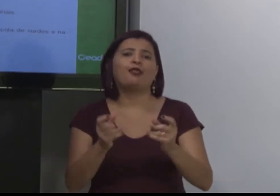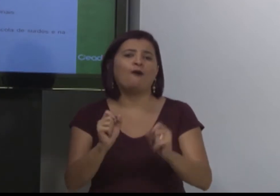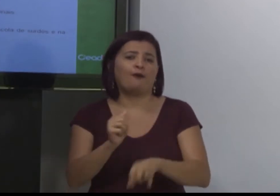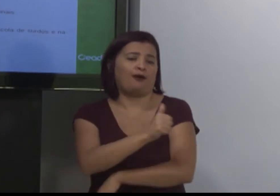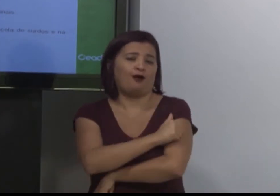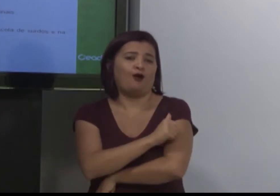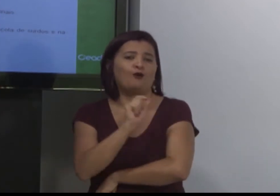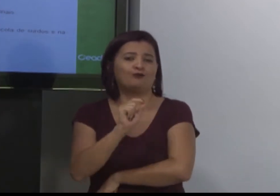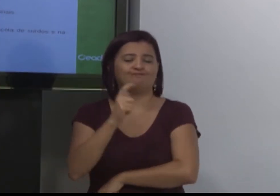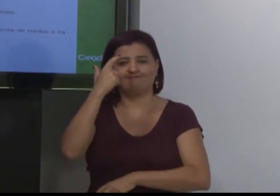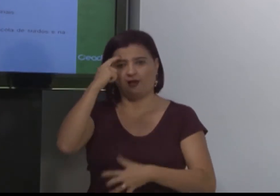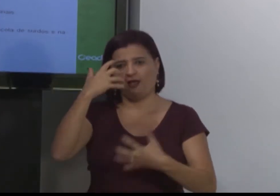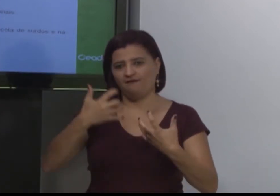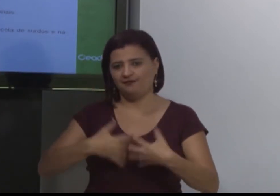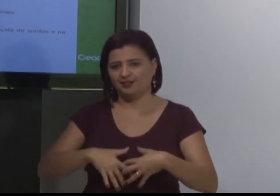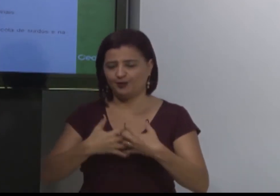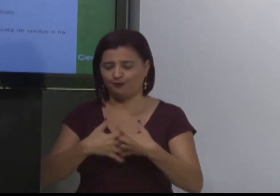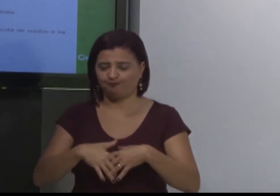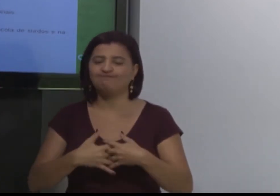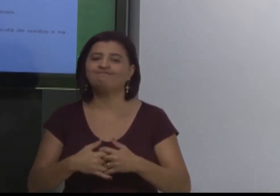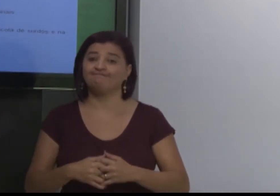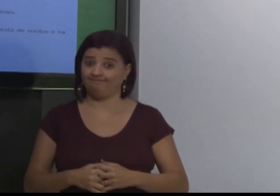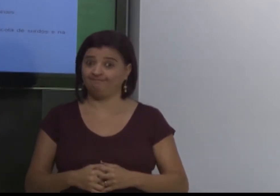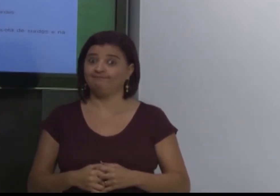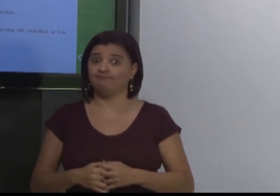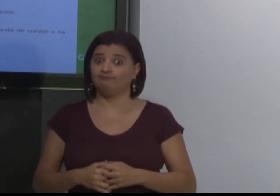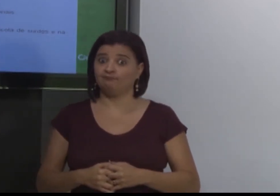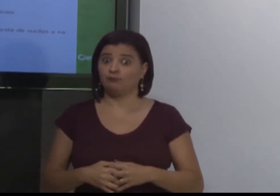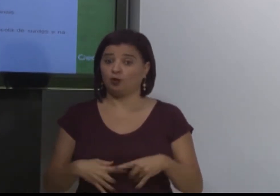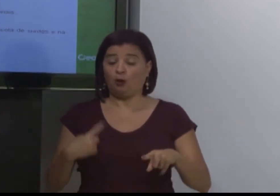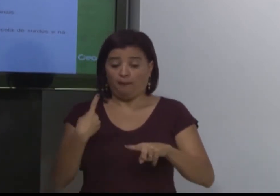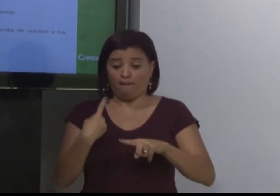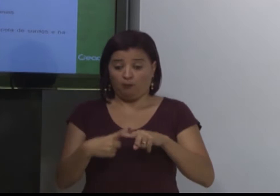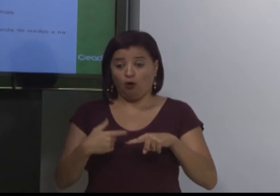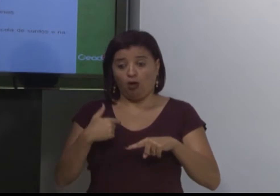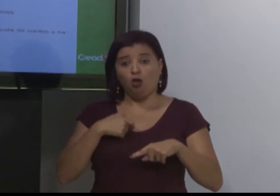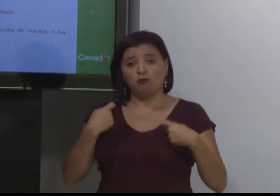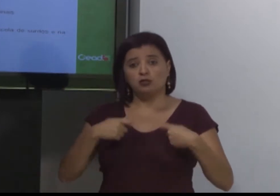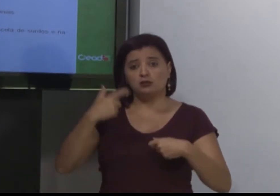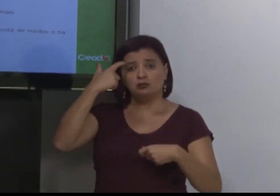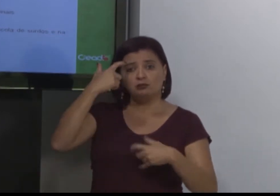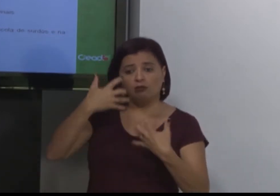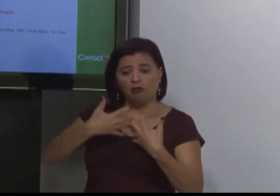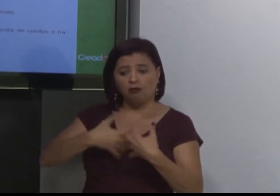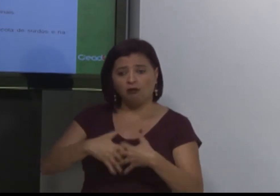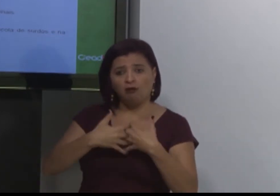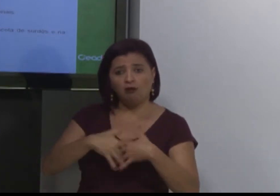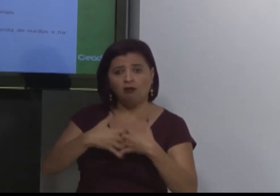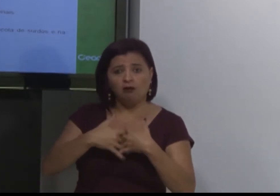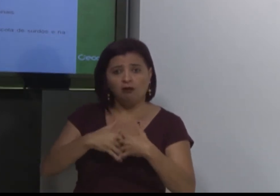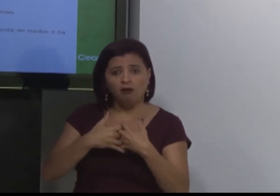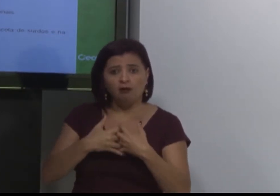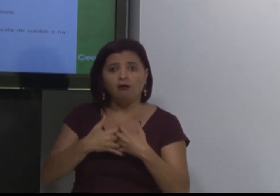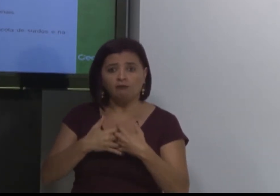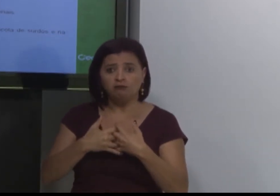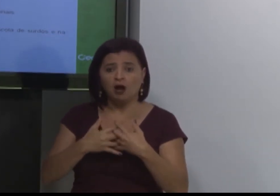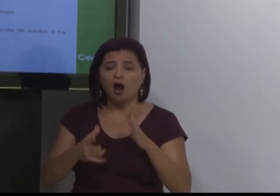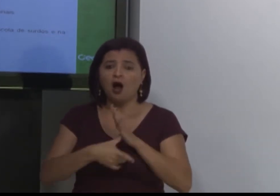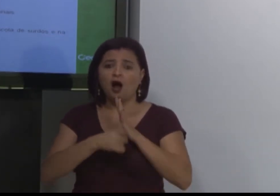ela oferece ao aluno algumas reflexões, porque é necessário que sejam feitas reflexões